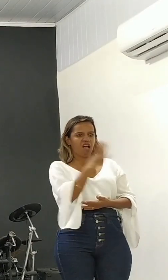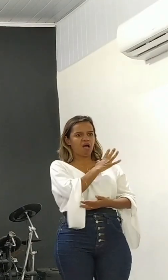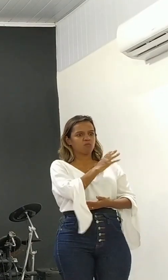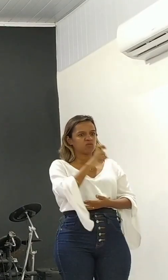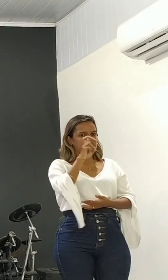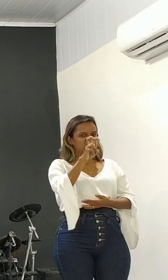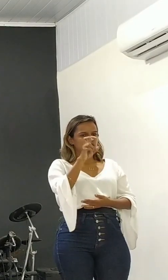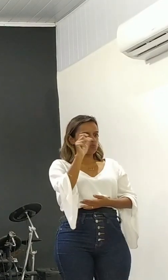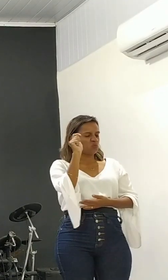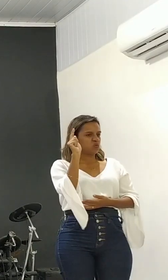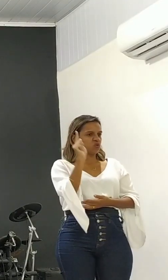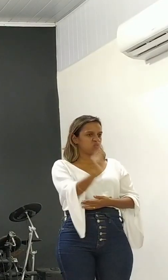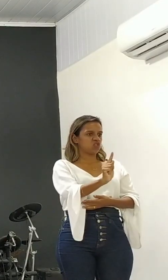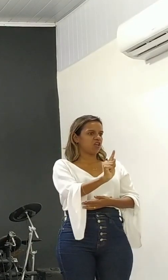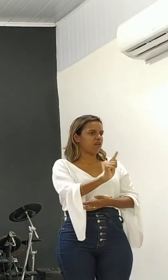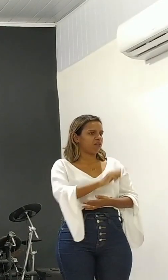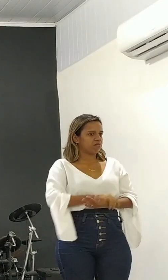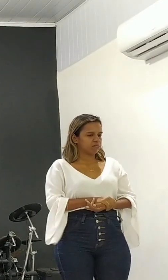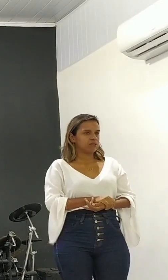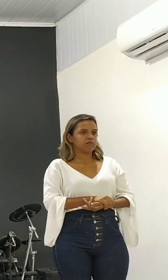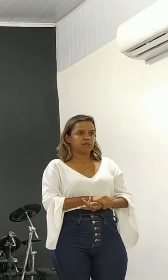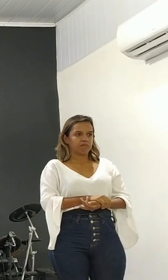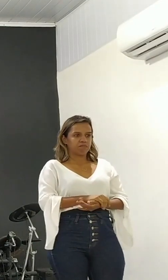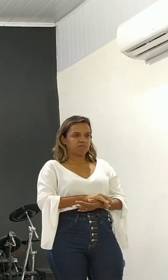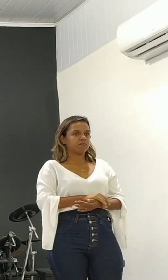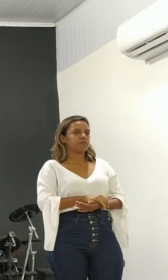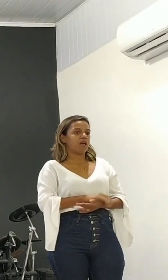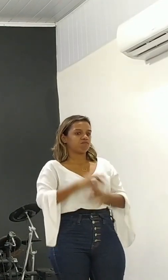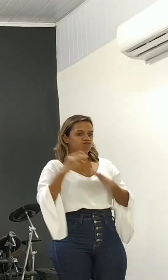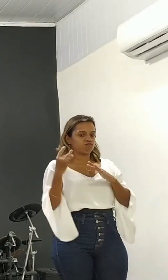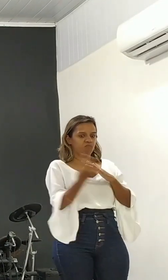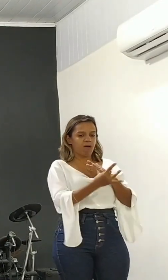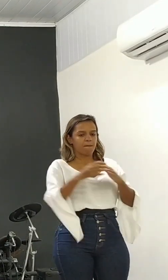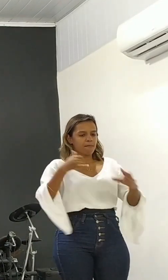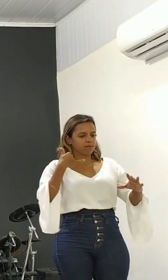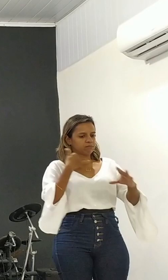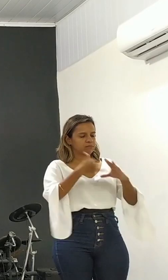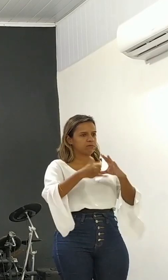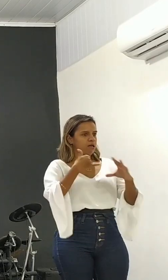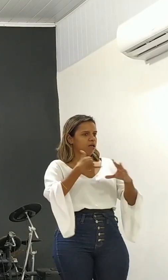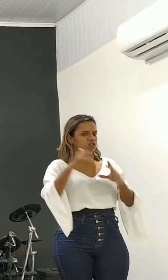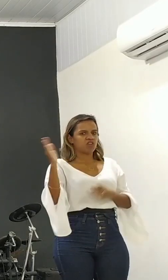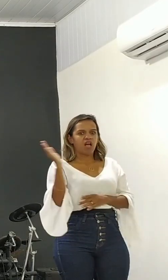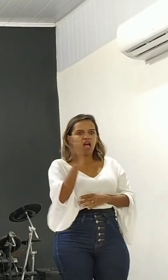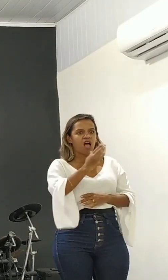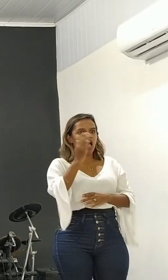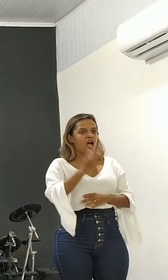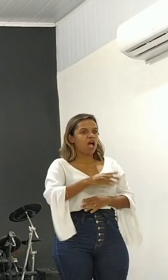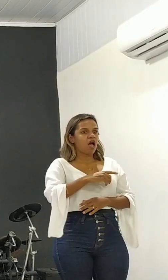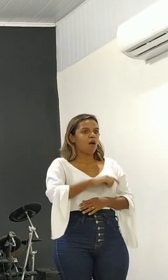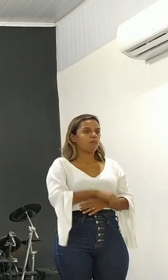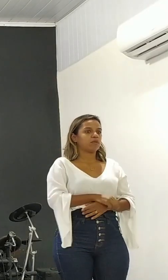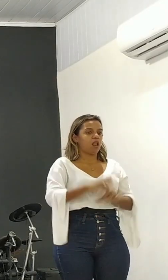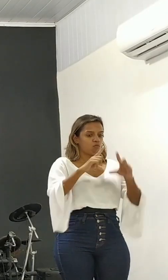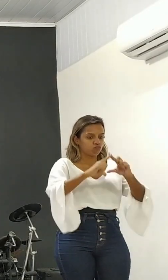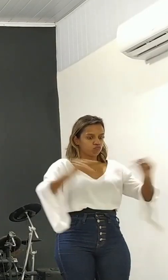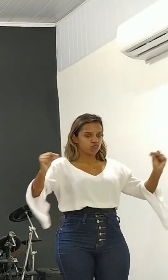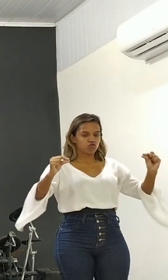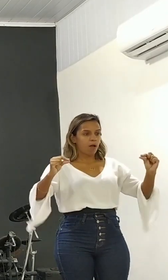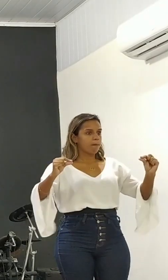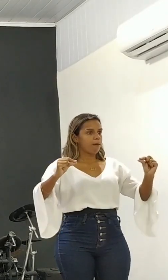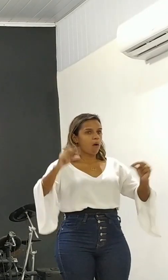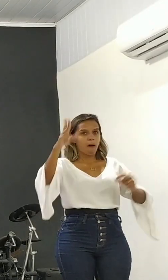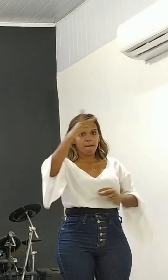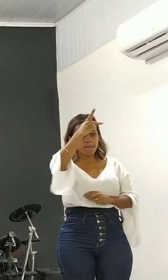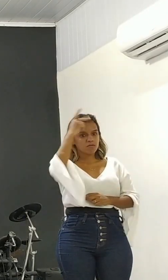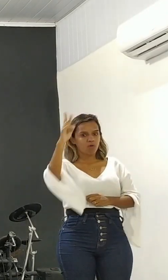jamais experimentada pelos internautas, né? Você manda uma mensagem aqui, lá no Japão o cara te responde, nos